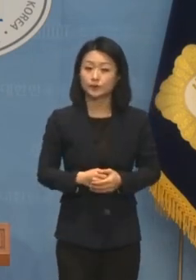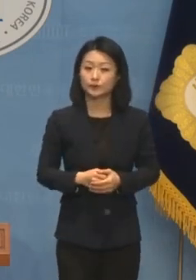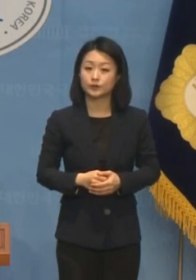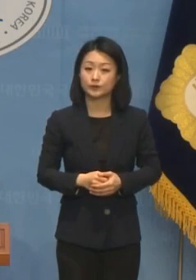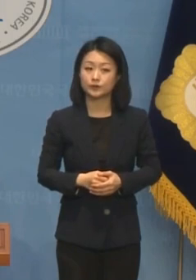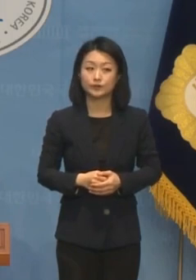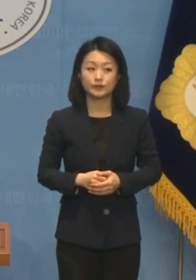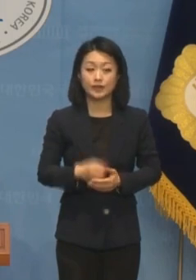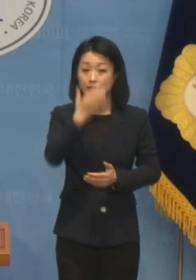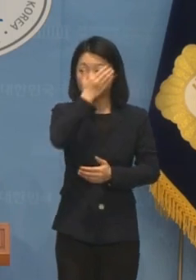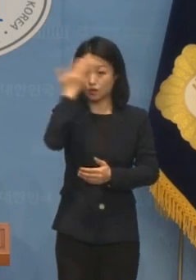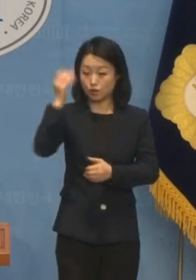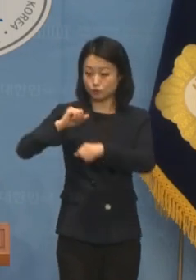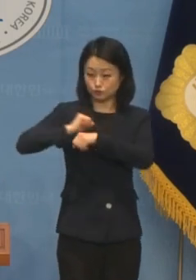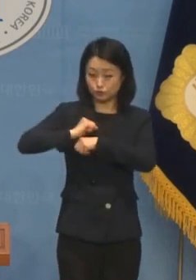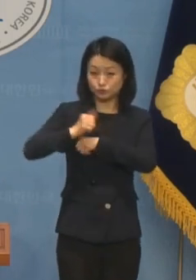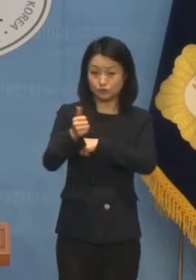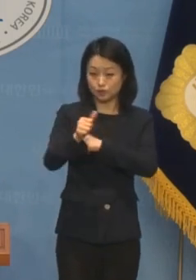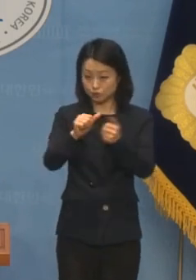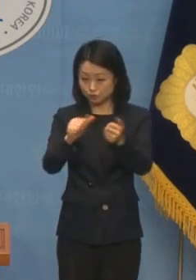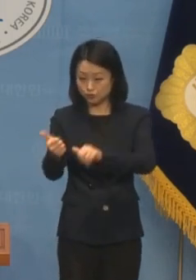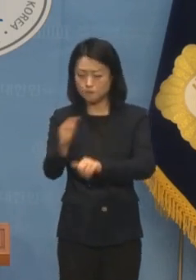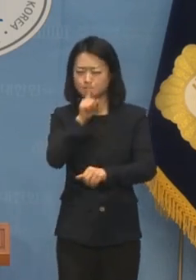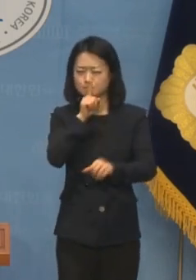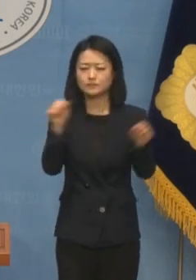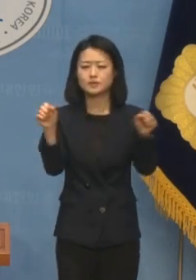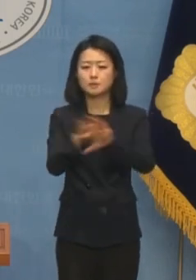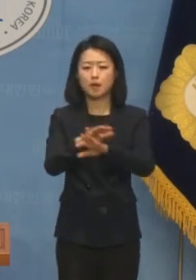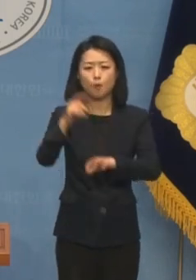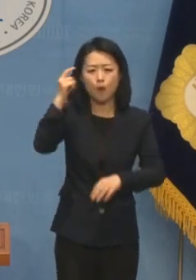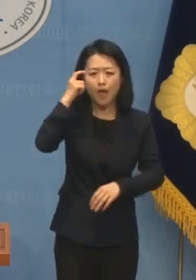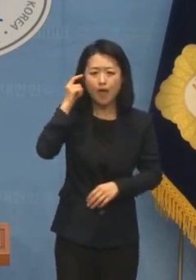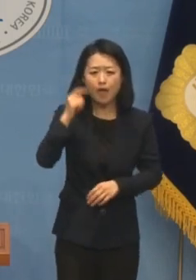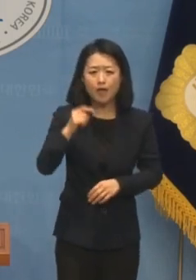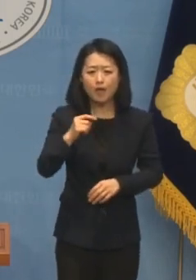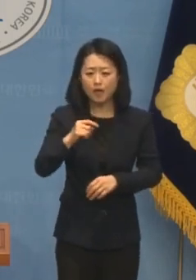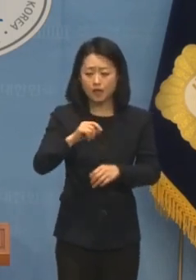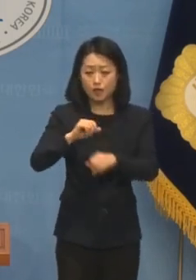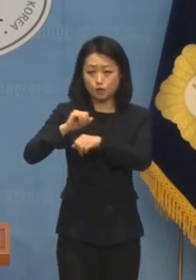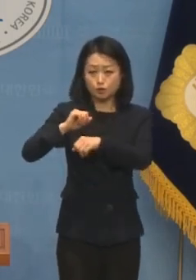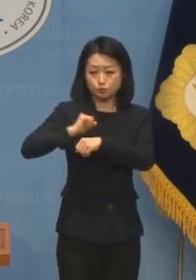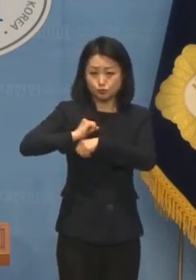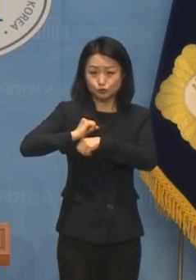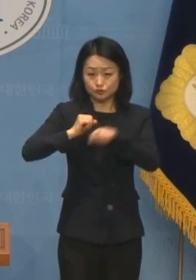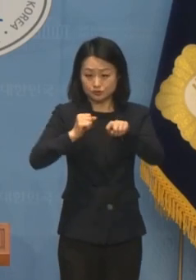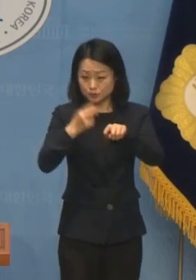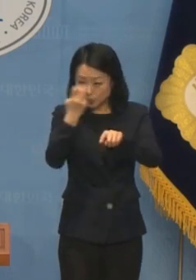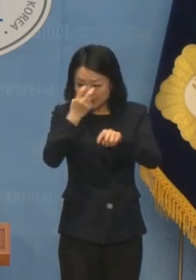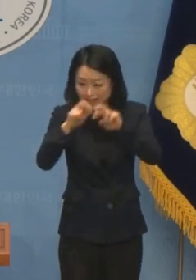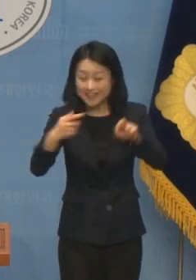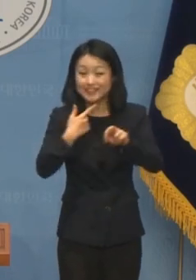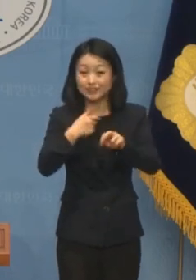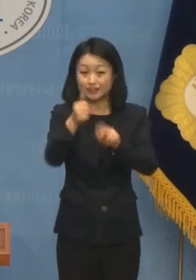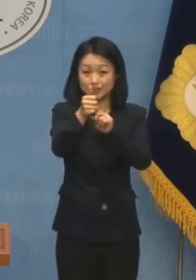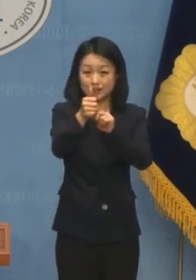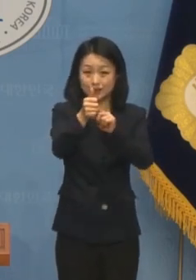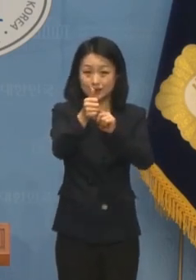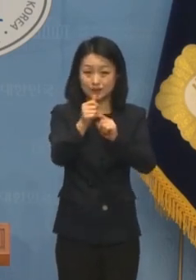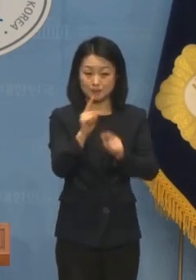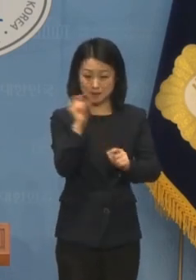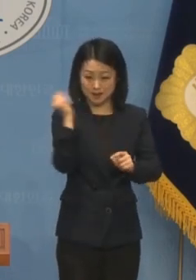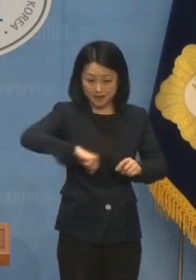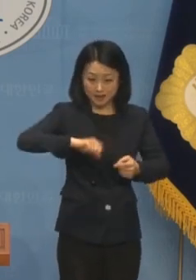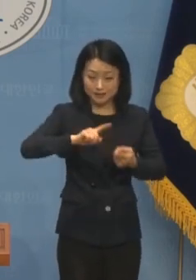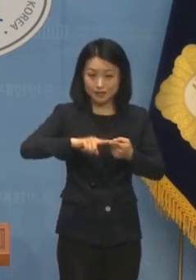계속해서 젊은 해병대원의 죽음을 은폐하고 강직한 군인을 명령 불복종으로 조작할 셈입니까?